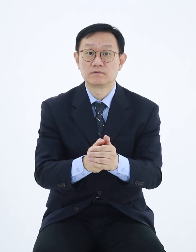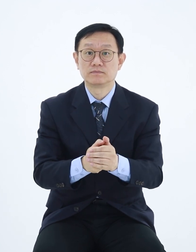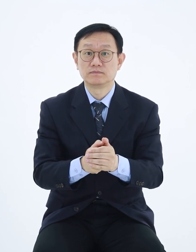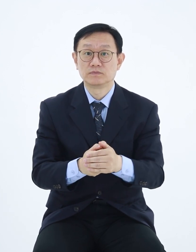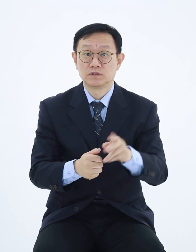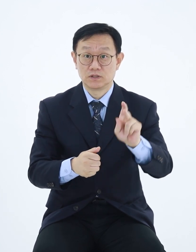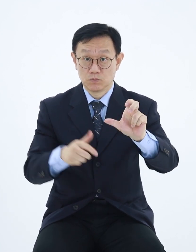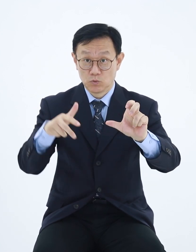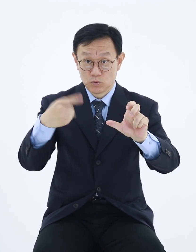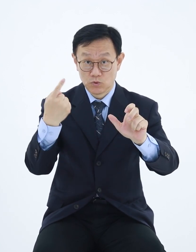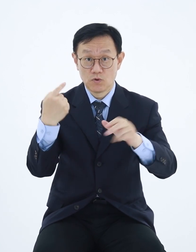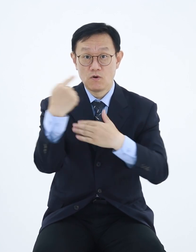제25조 건강